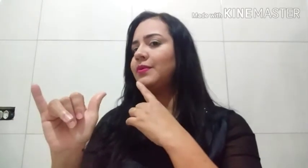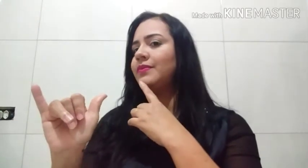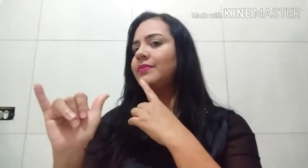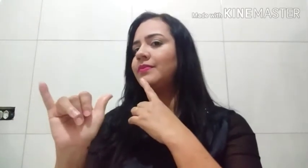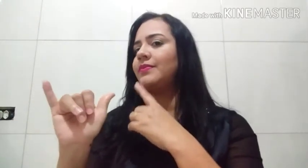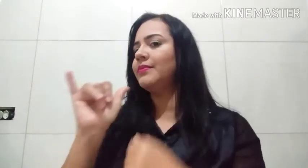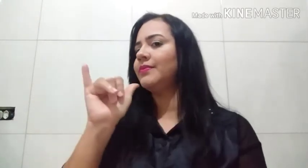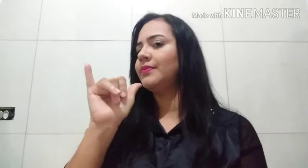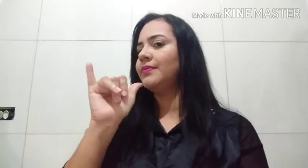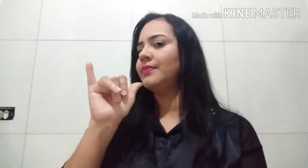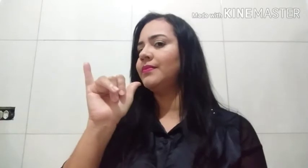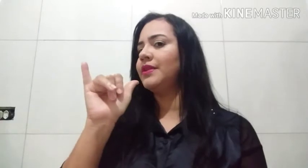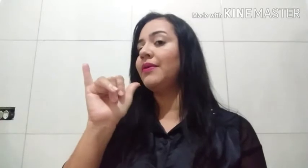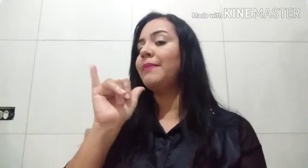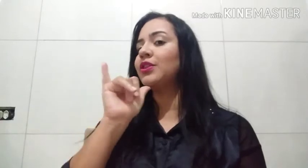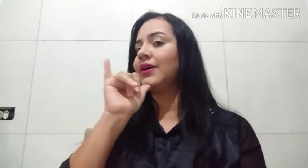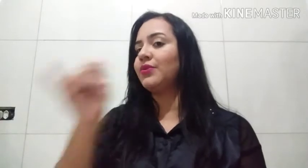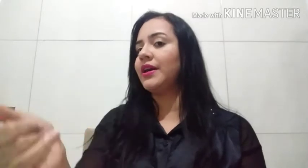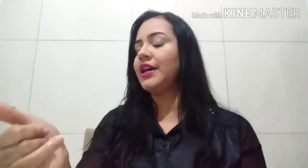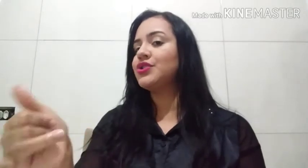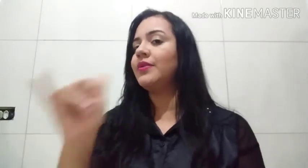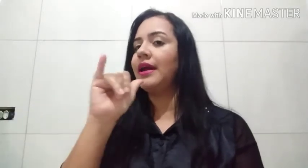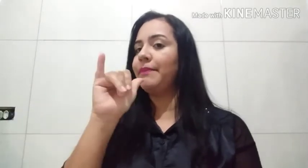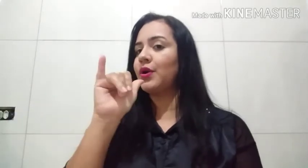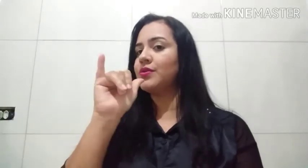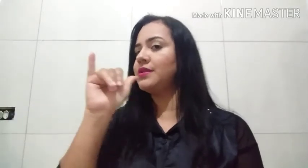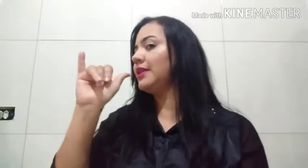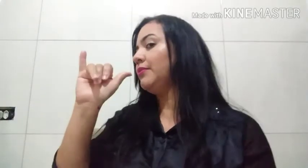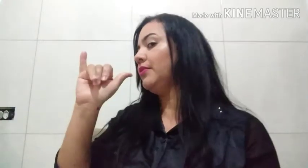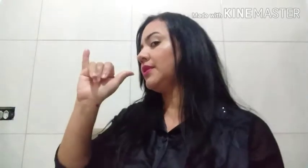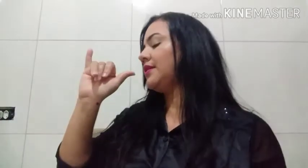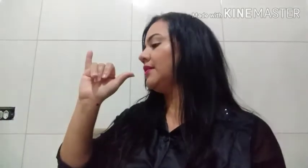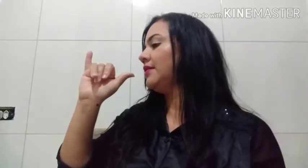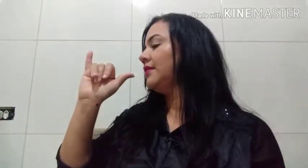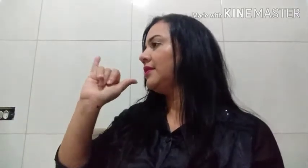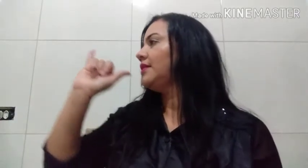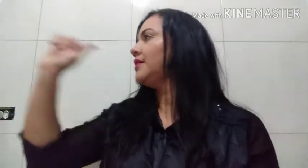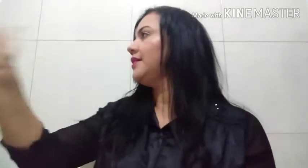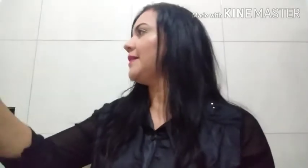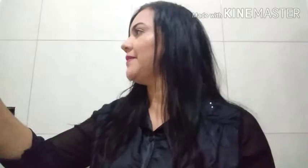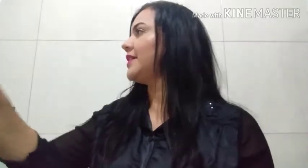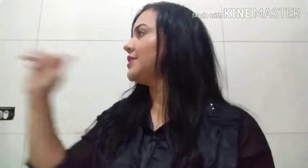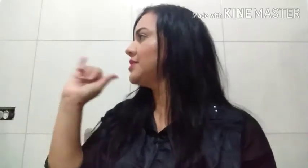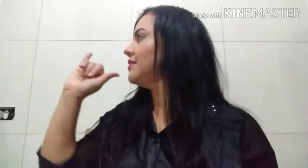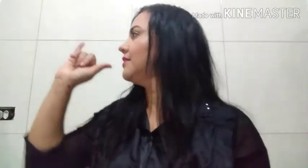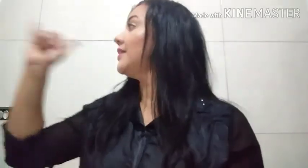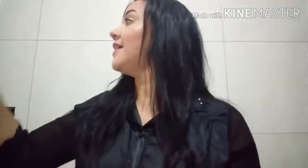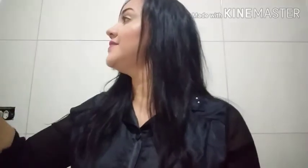Próximo. Não é para tocar no queixo, é próximo da boca aqui, ó. E vai para frente.